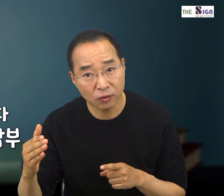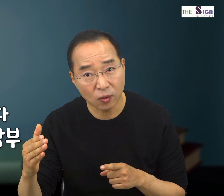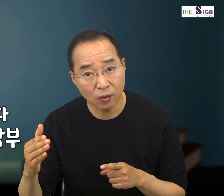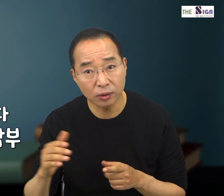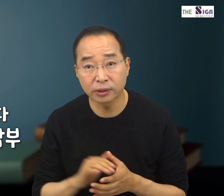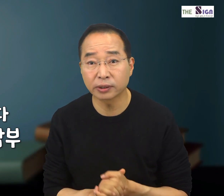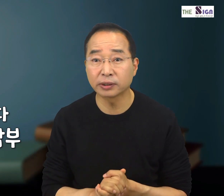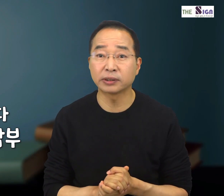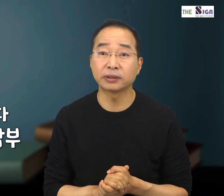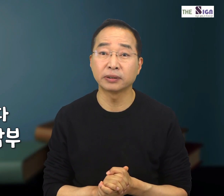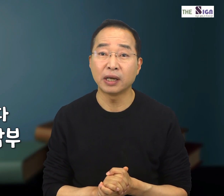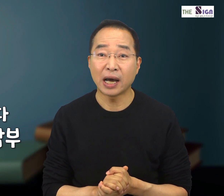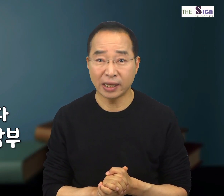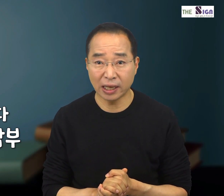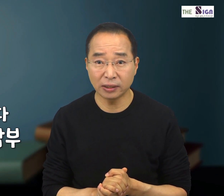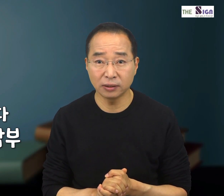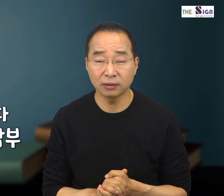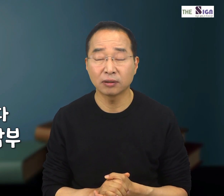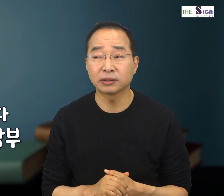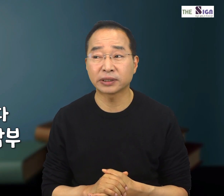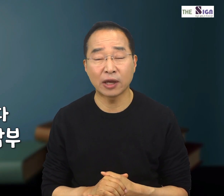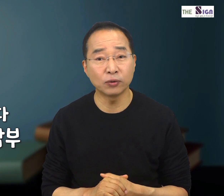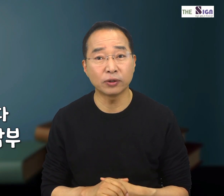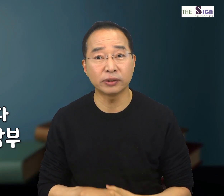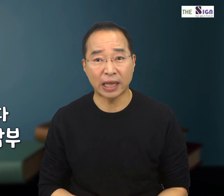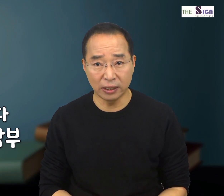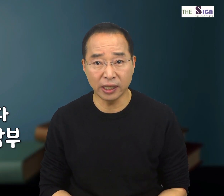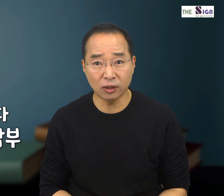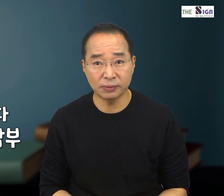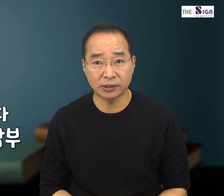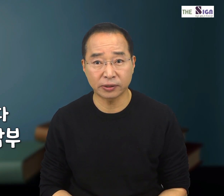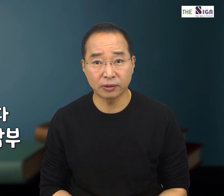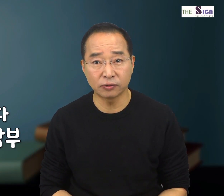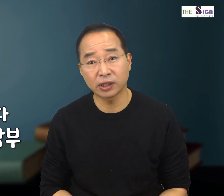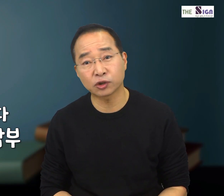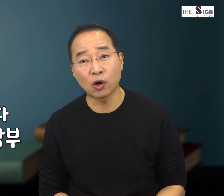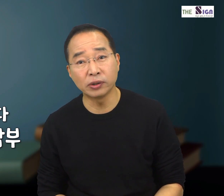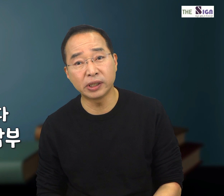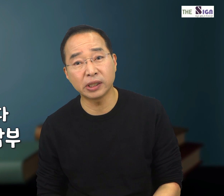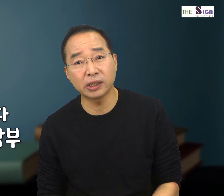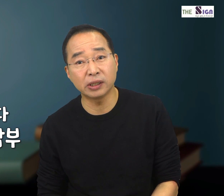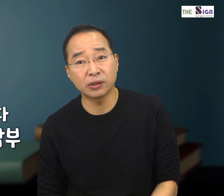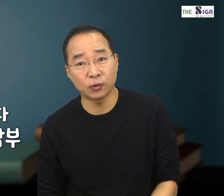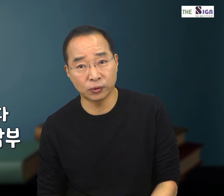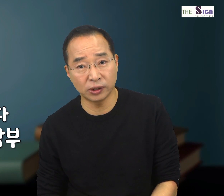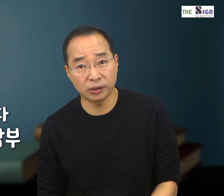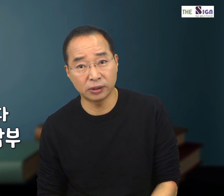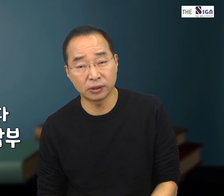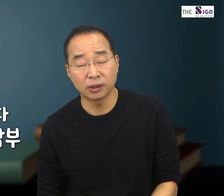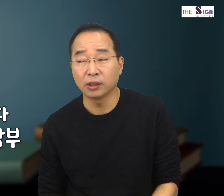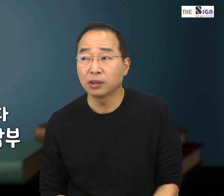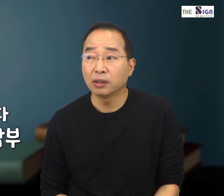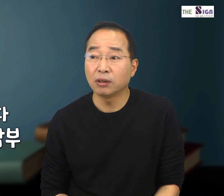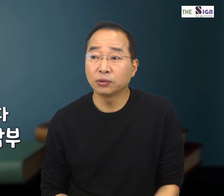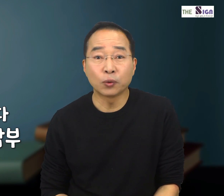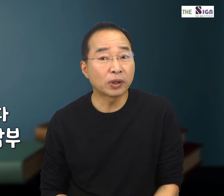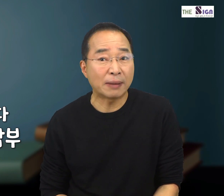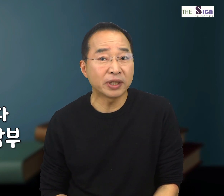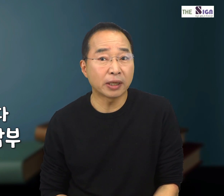있고, 하나는 그 사용료를 내는 개념이 있어요. 우리가 전기료는 돈을 갚는 게